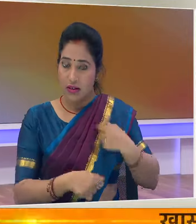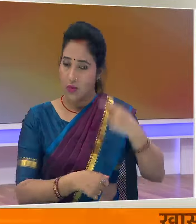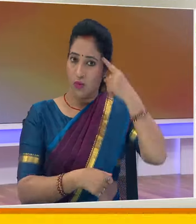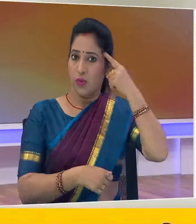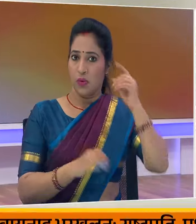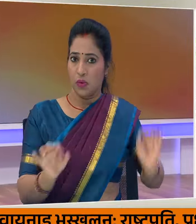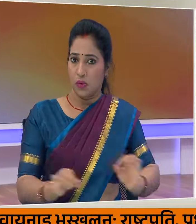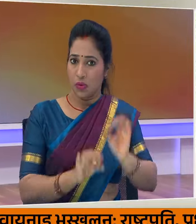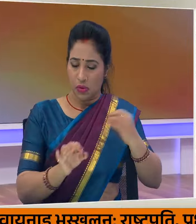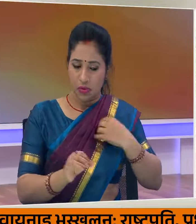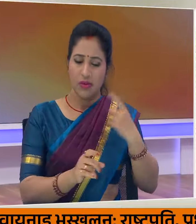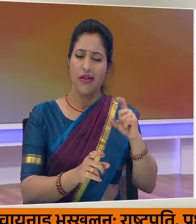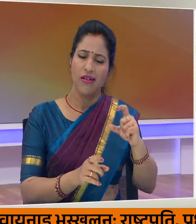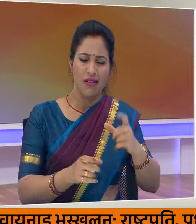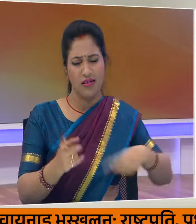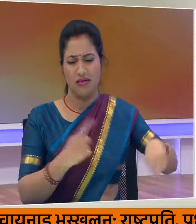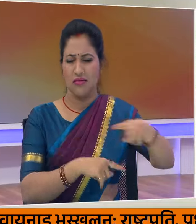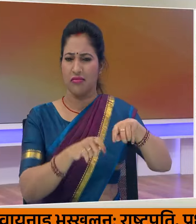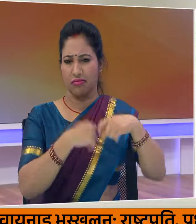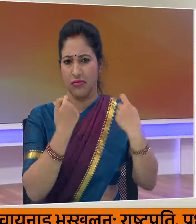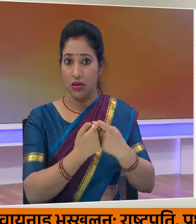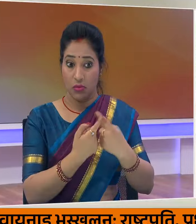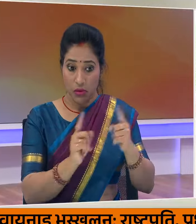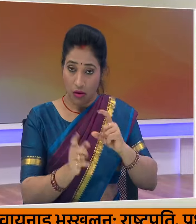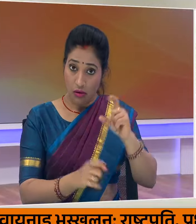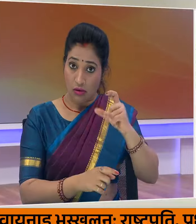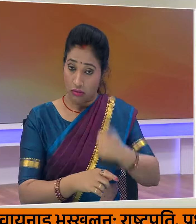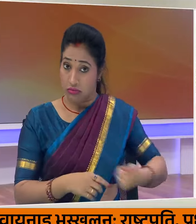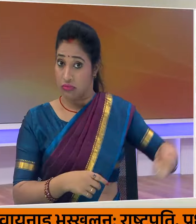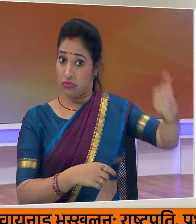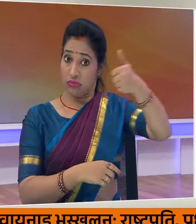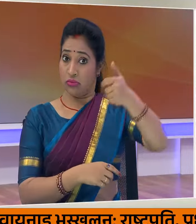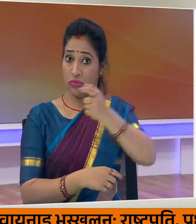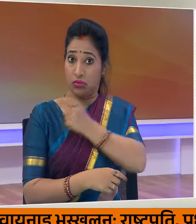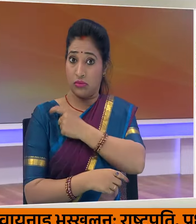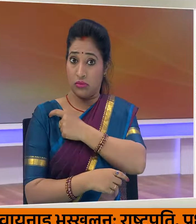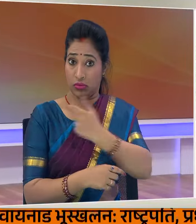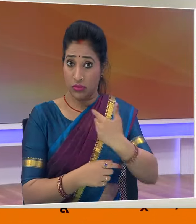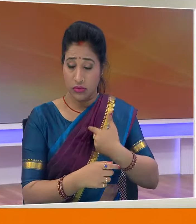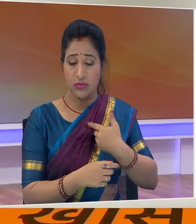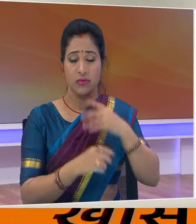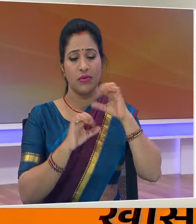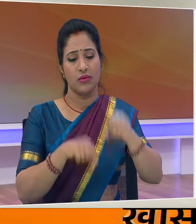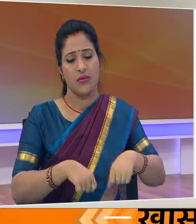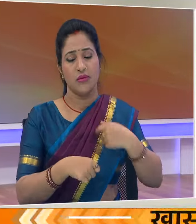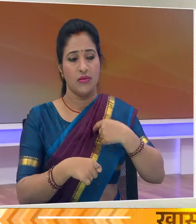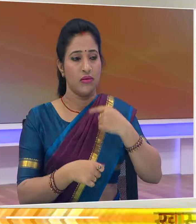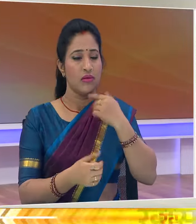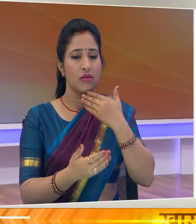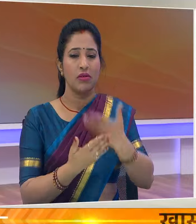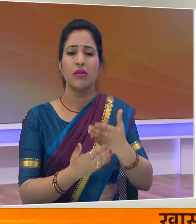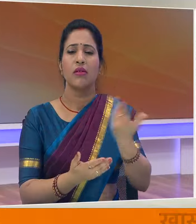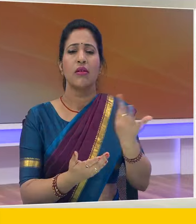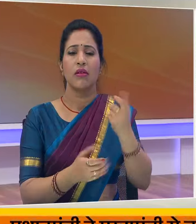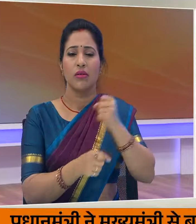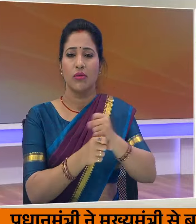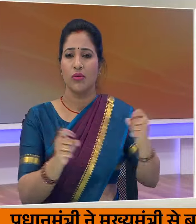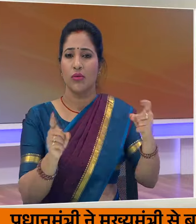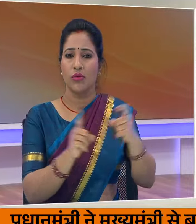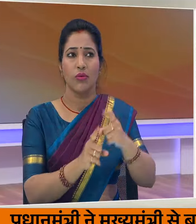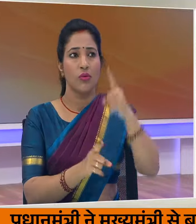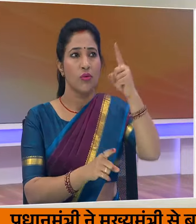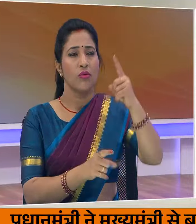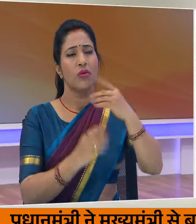मैं कैडेट से कर्नल बन जाऊंगी, सो इसीलिए मैं भगवान को मेरी आई गिव